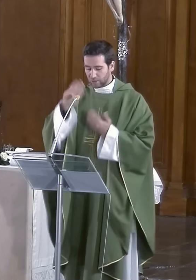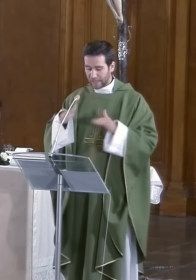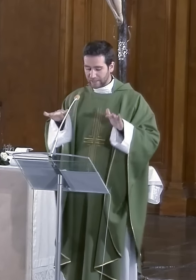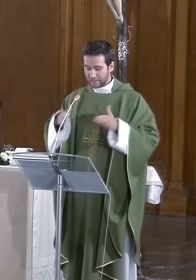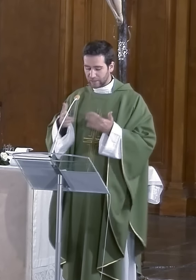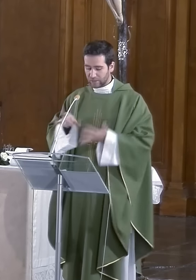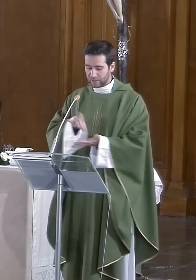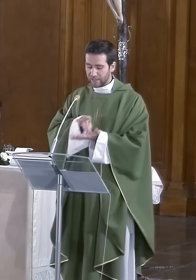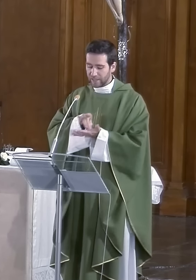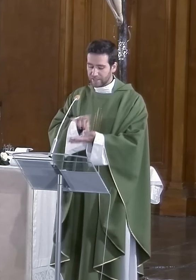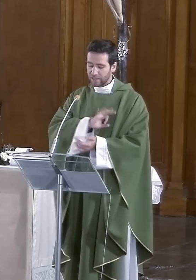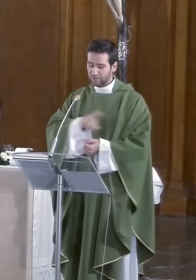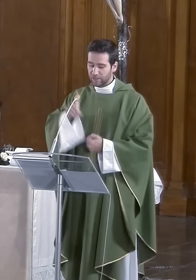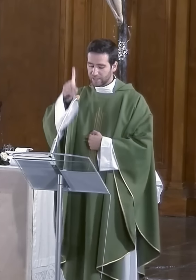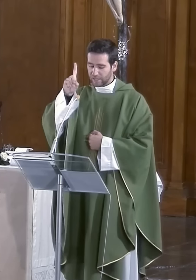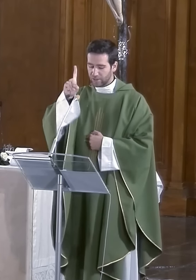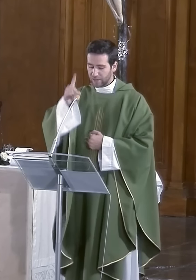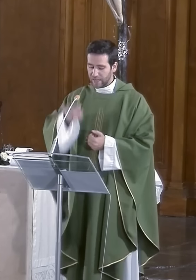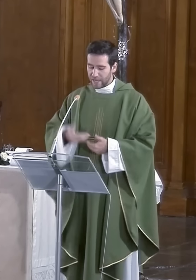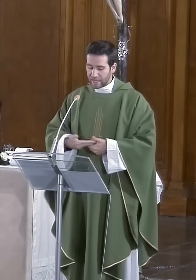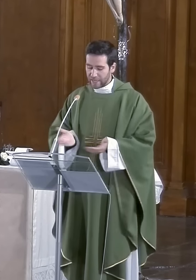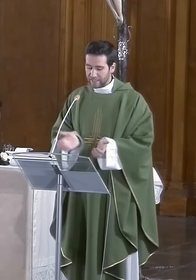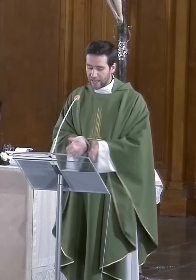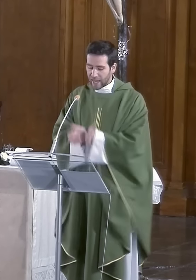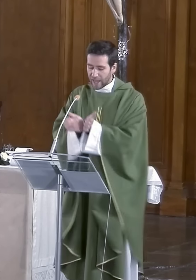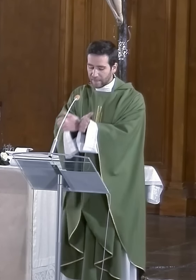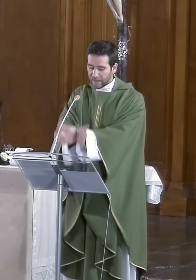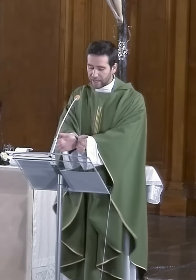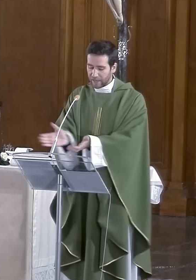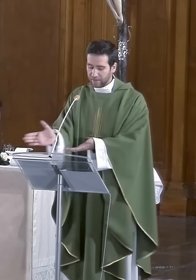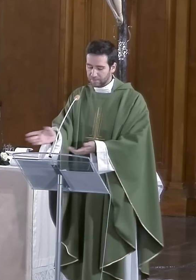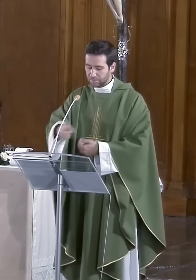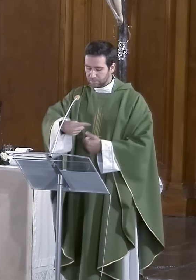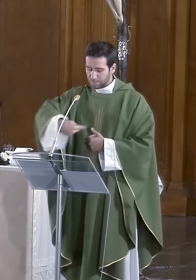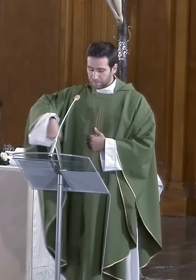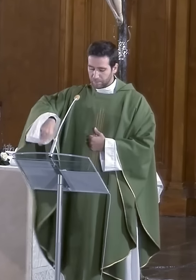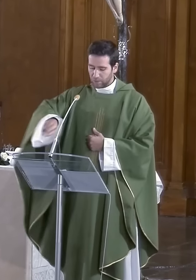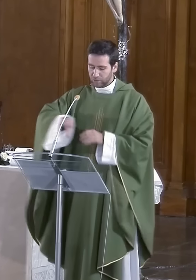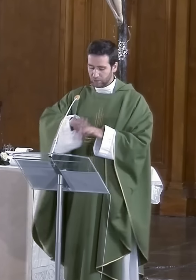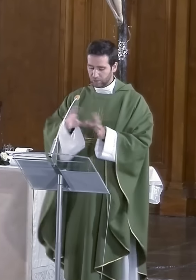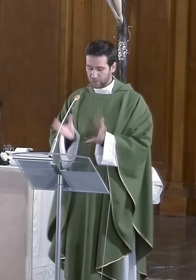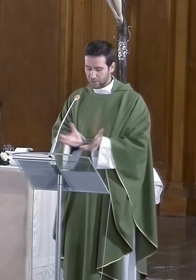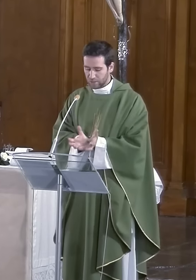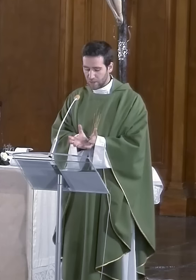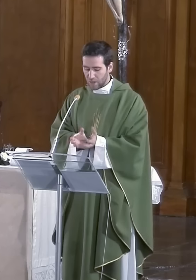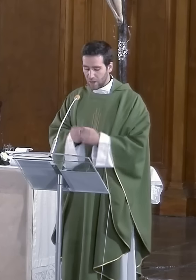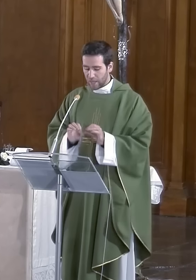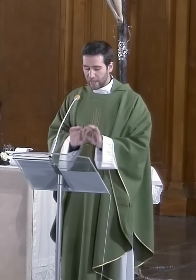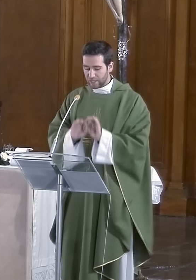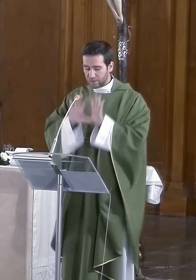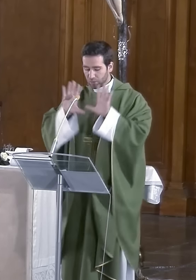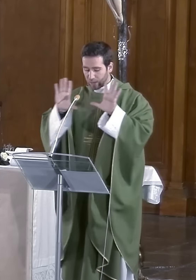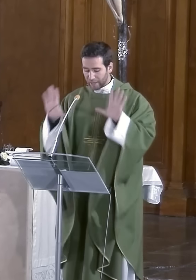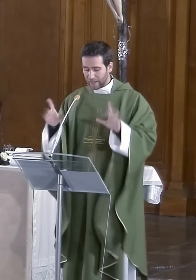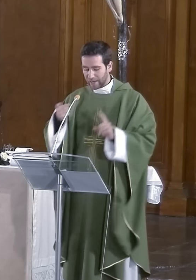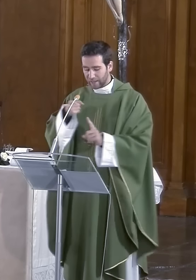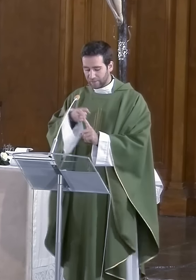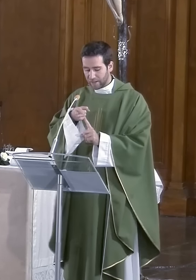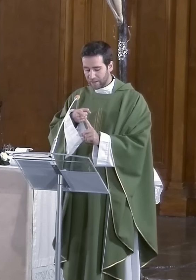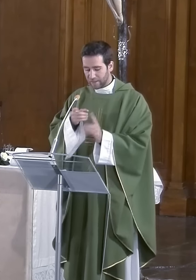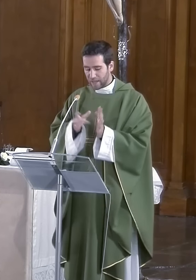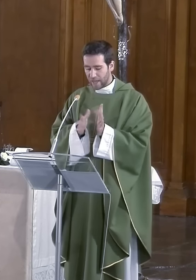cuarto cántico del siervo del Señor que se entrega por todos. Es una